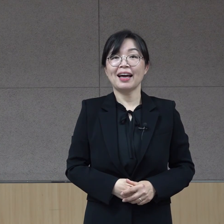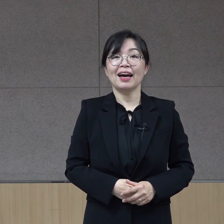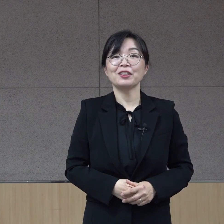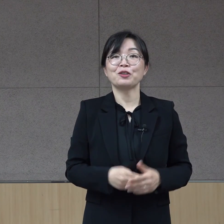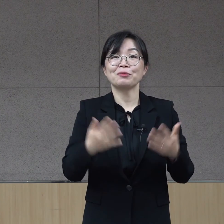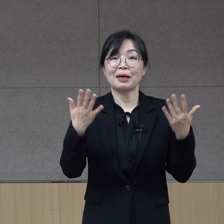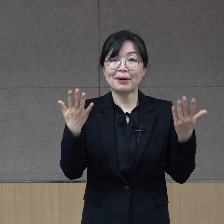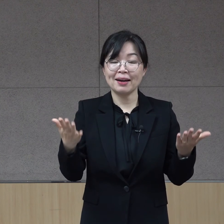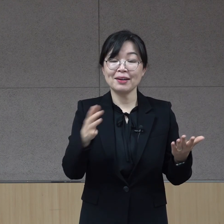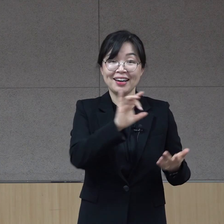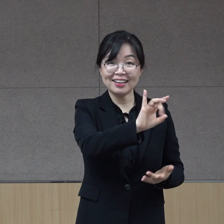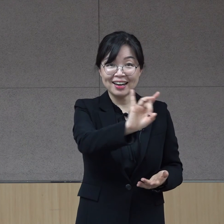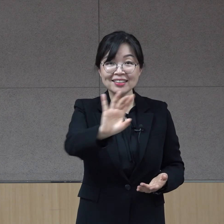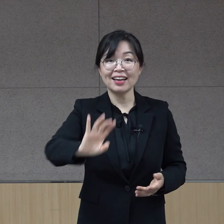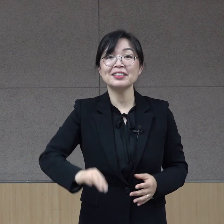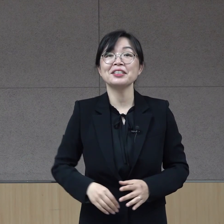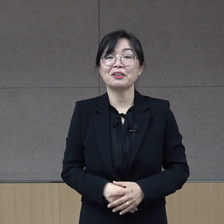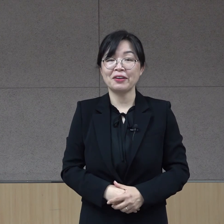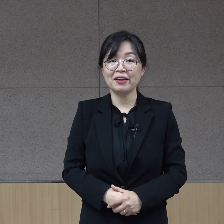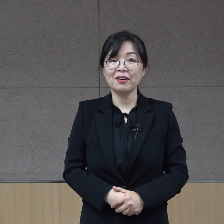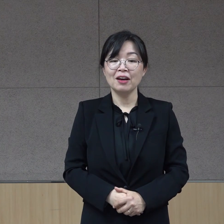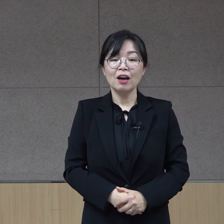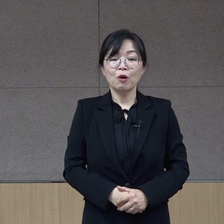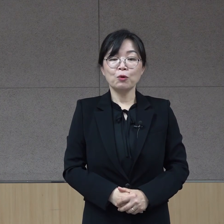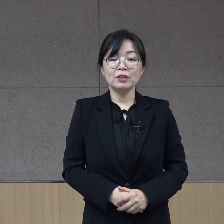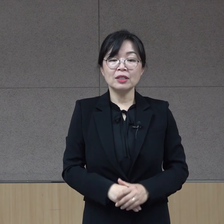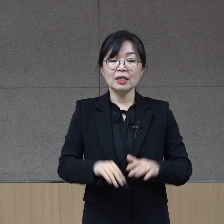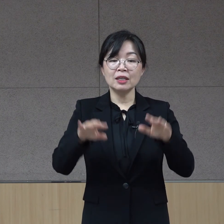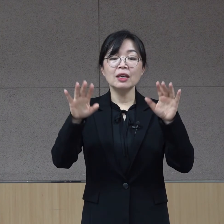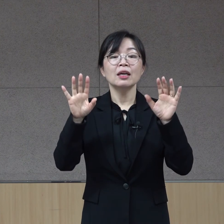다 여러분 다 각각 다르실 거예요. 오늘 이